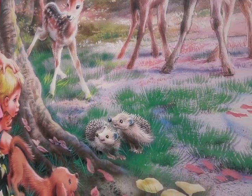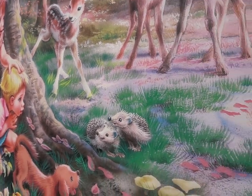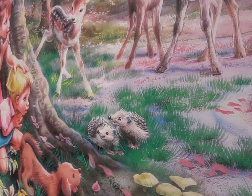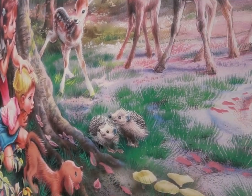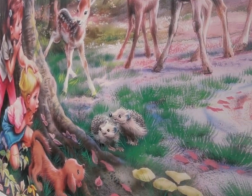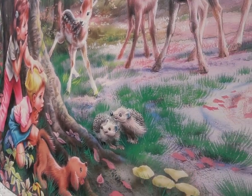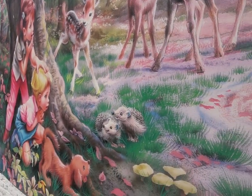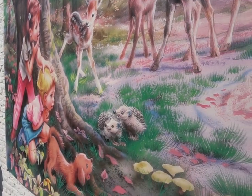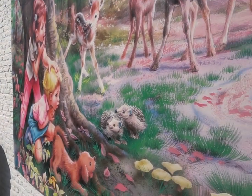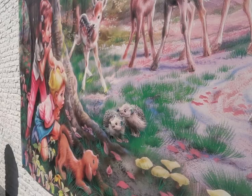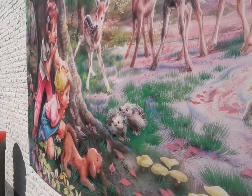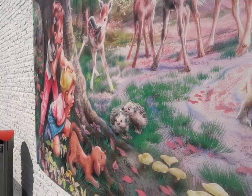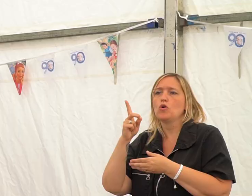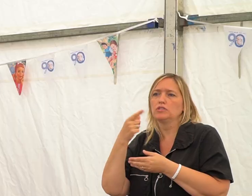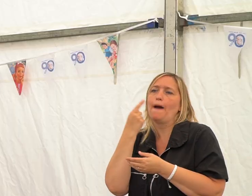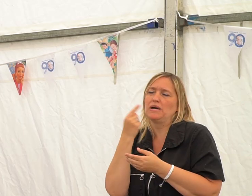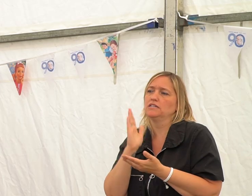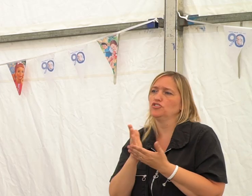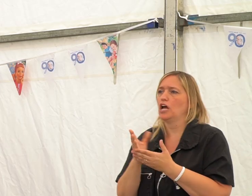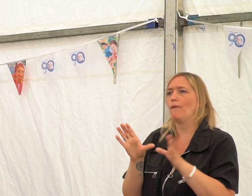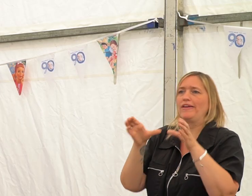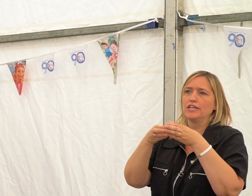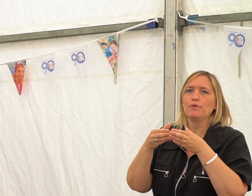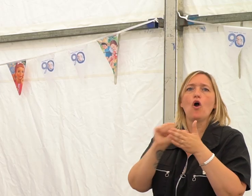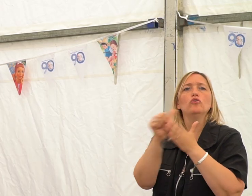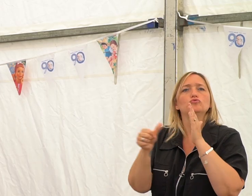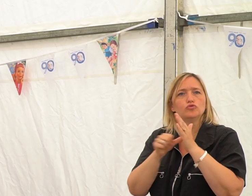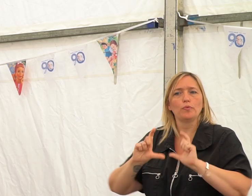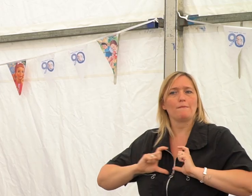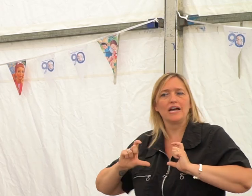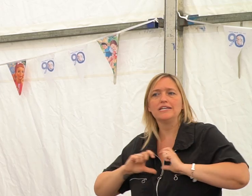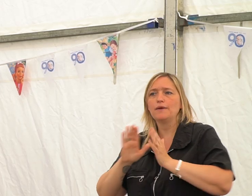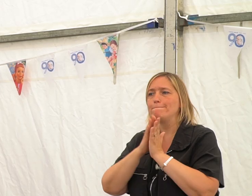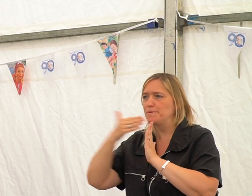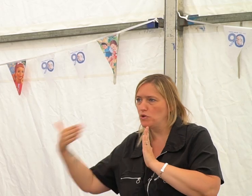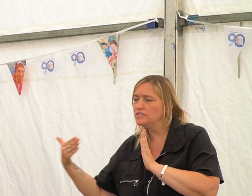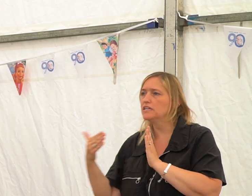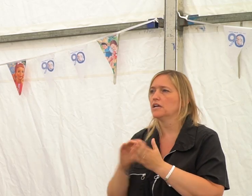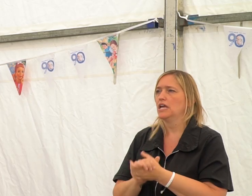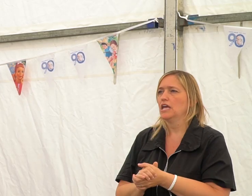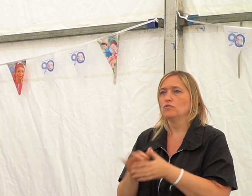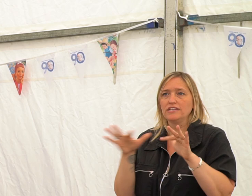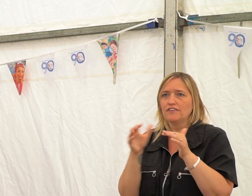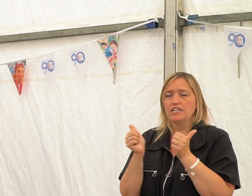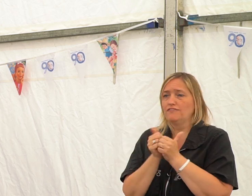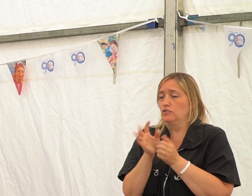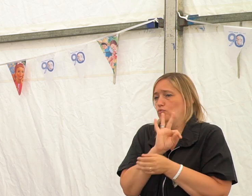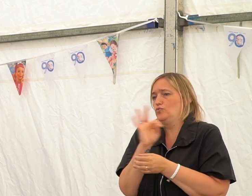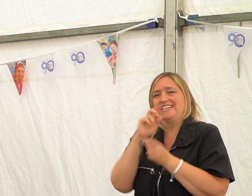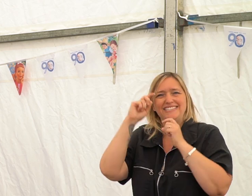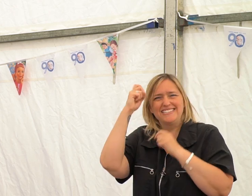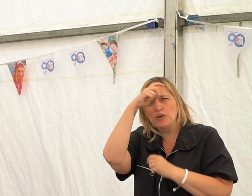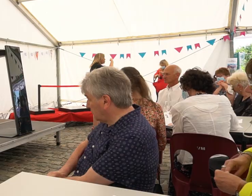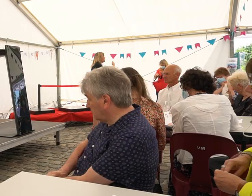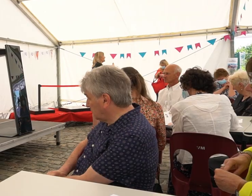l'équipe, Maud en a parlé, l'équipe du Centre Marlier et de la bibliothèque qui ont travaillé alors avec tous les aléas, puisque c'est une année